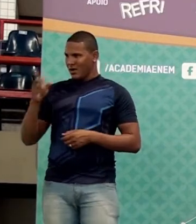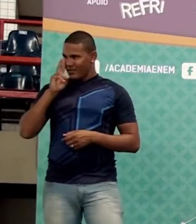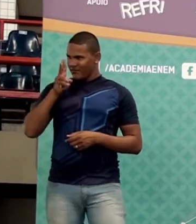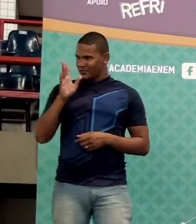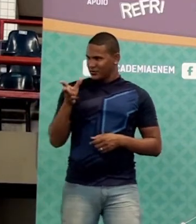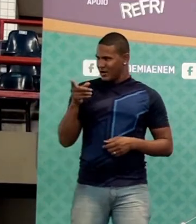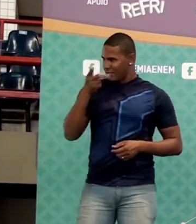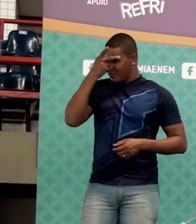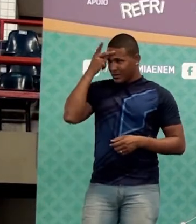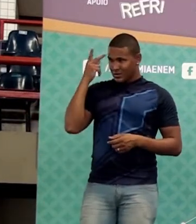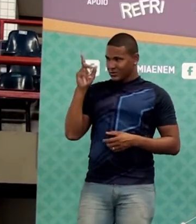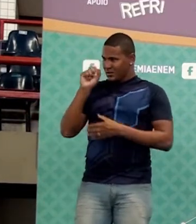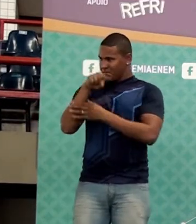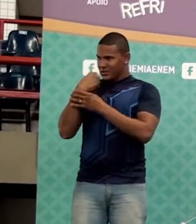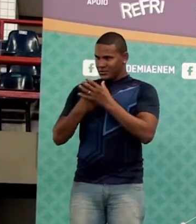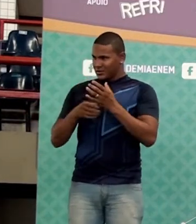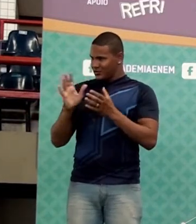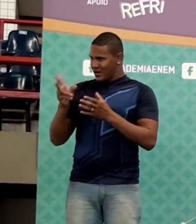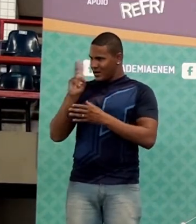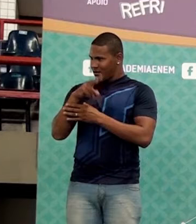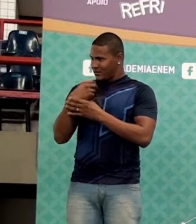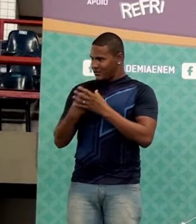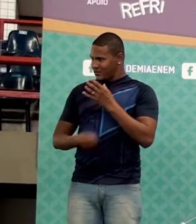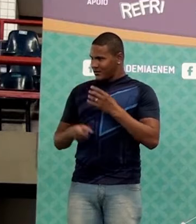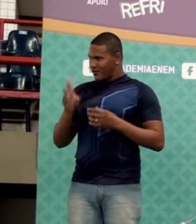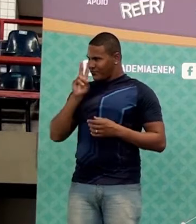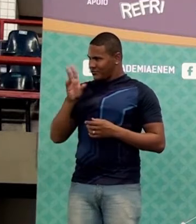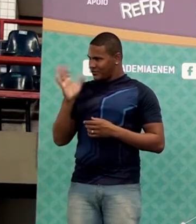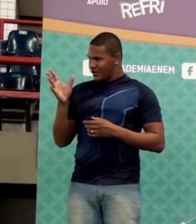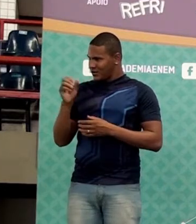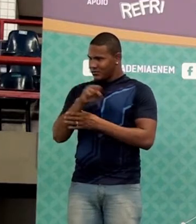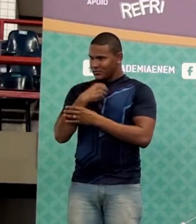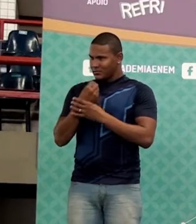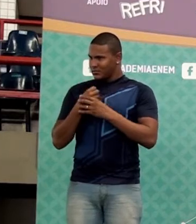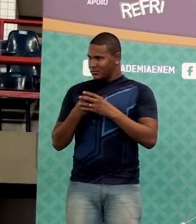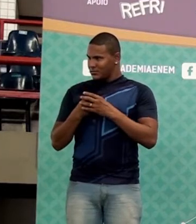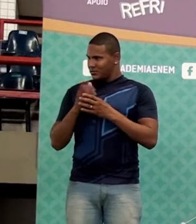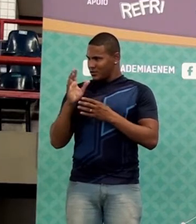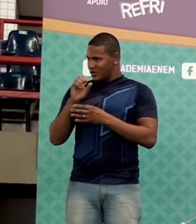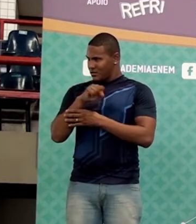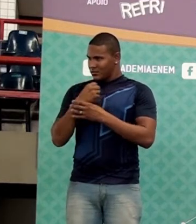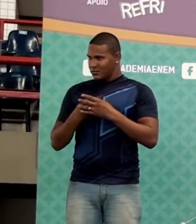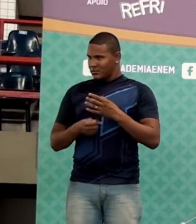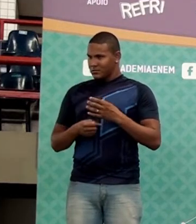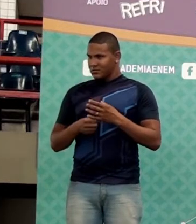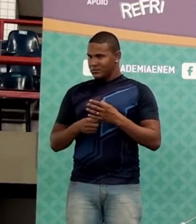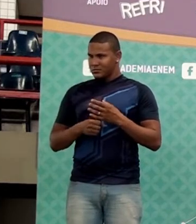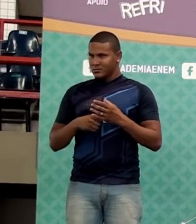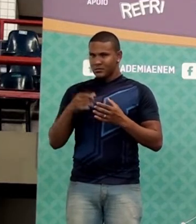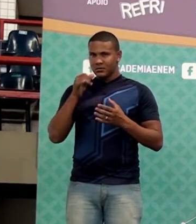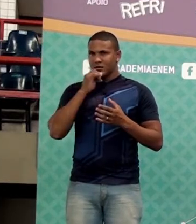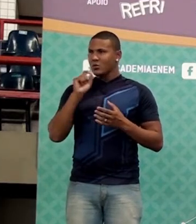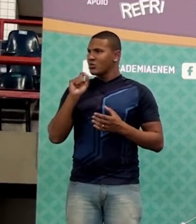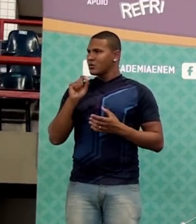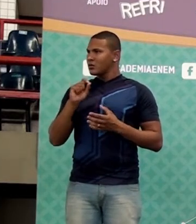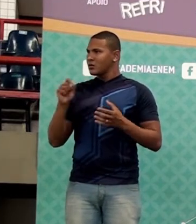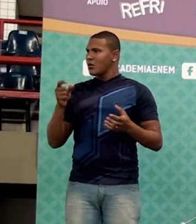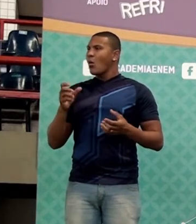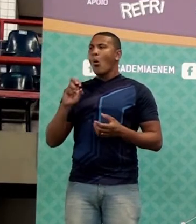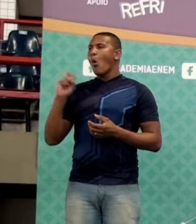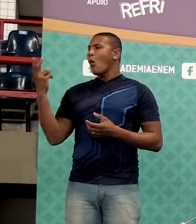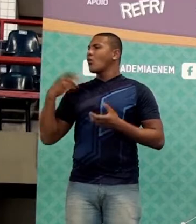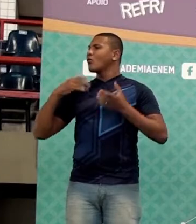O que acontece quando ela vai fazer uma cesta que está bem pertinho da cesta? E o pessoal que joga